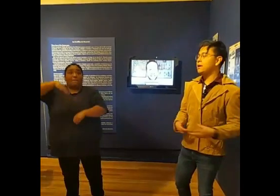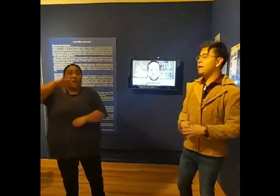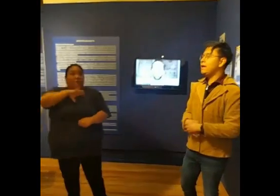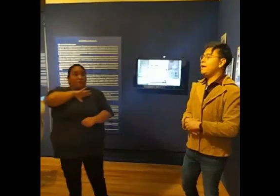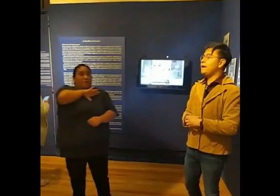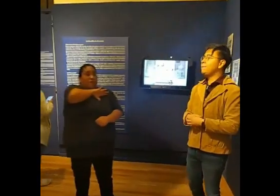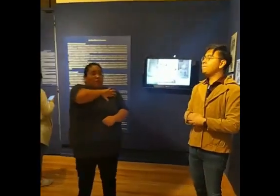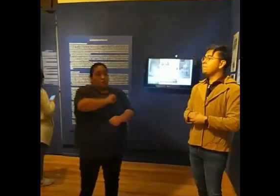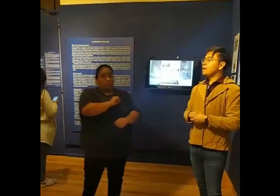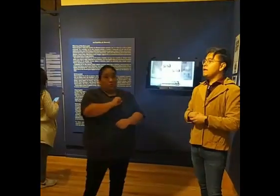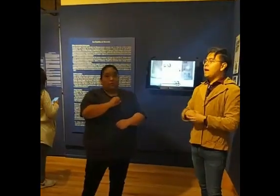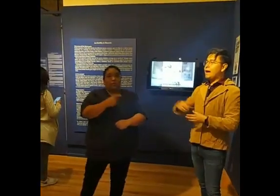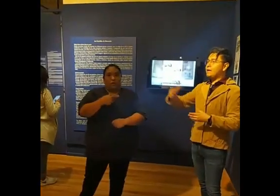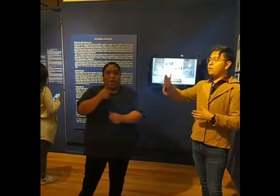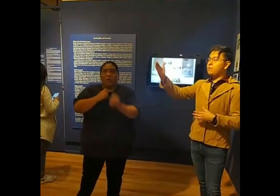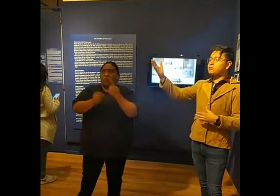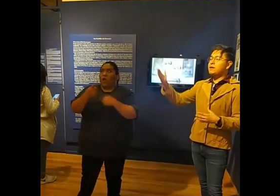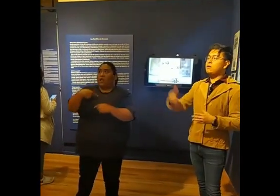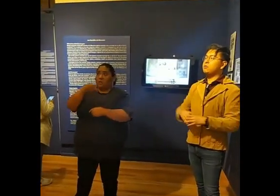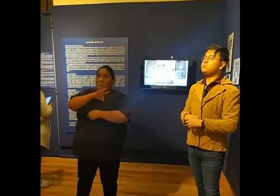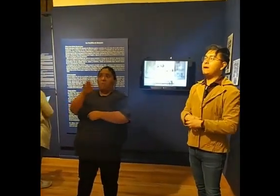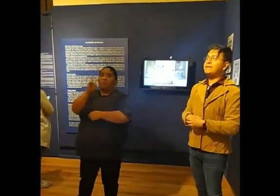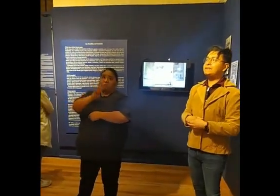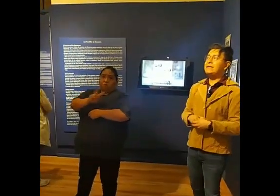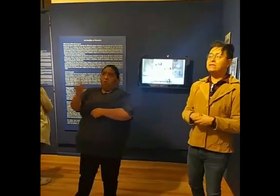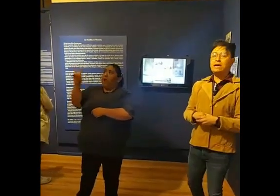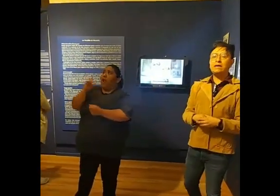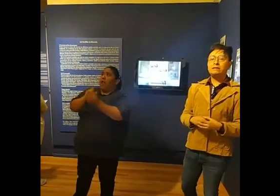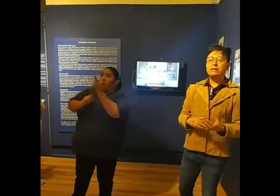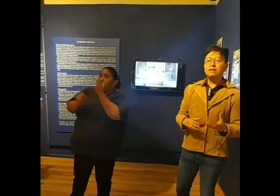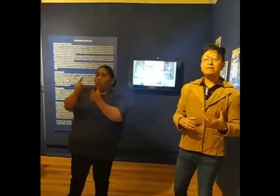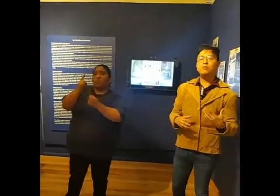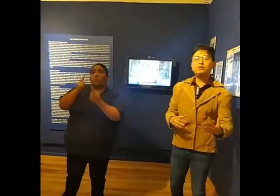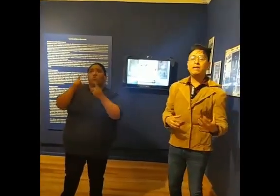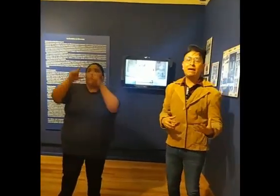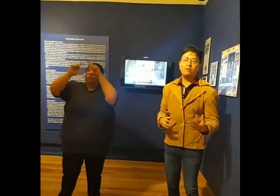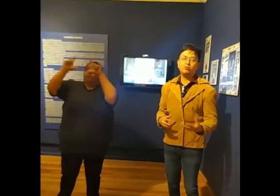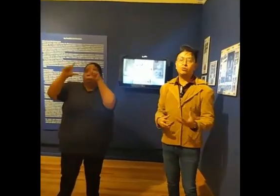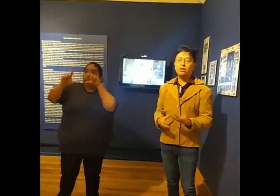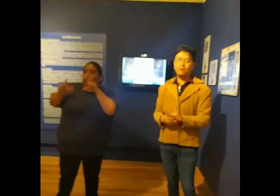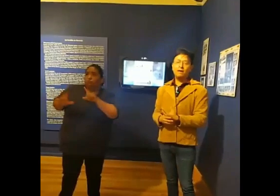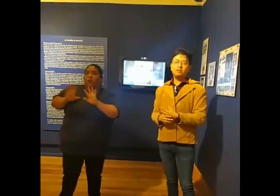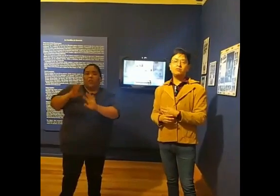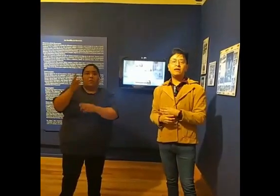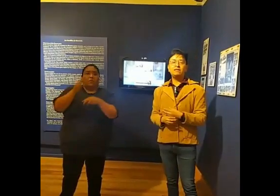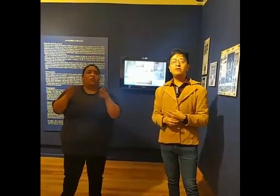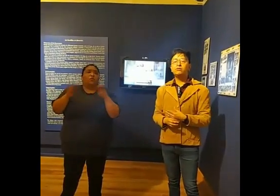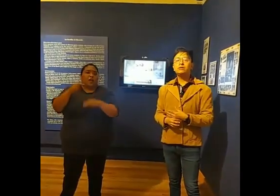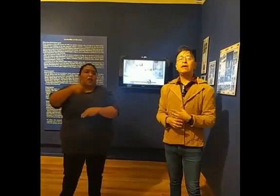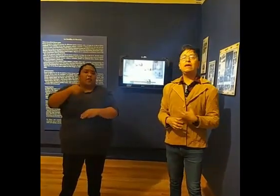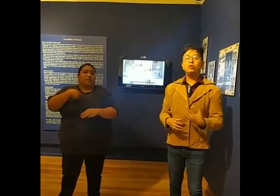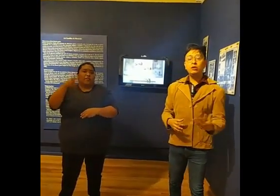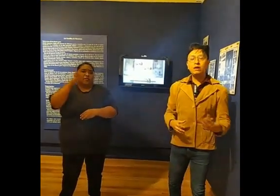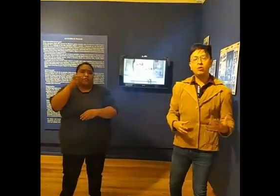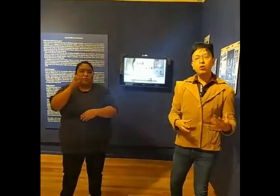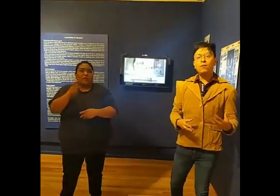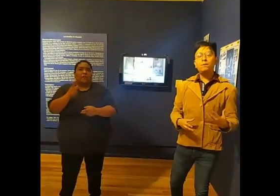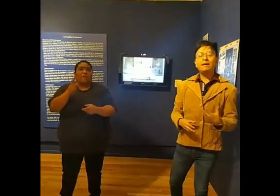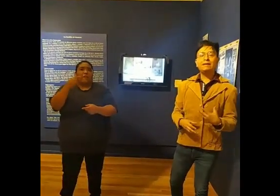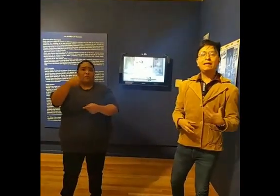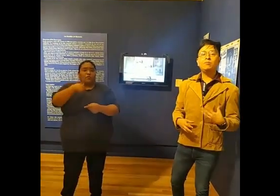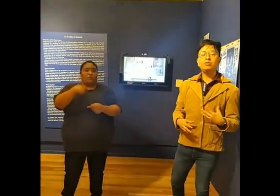pastorcitos. Eh, Aquí podemos ver algunas partes de esta música que yo escuchaba, sus villancicos,